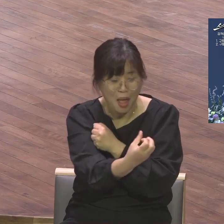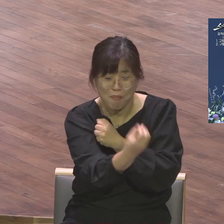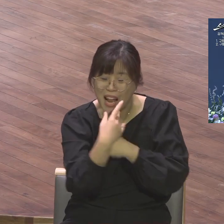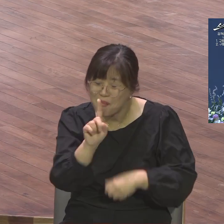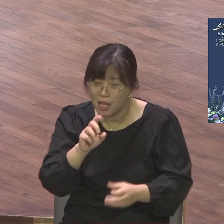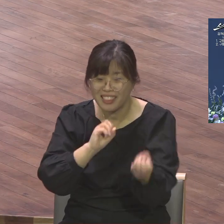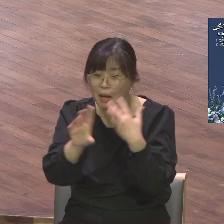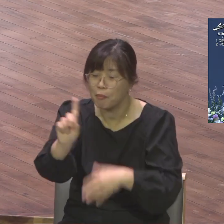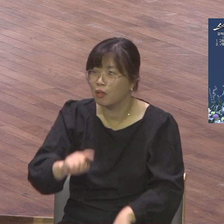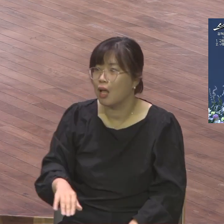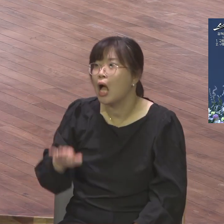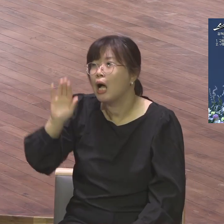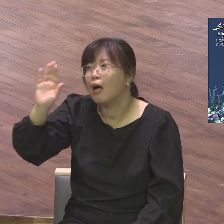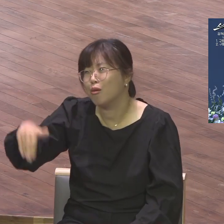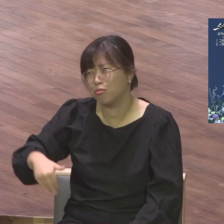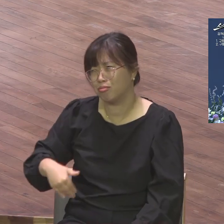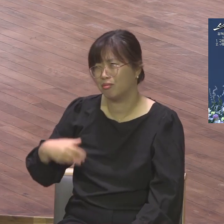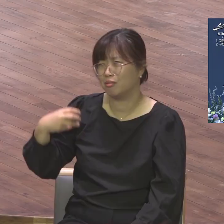디데이. 어떻든